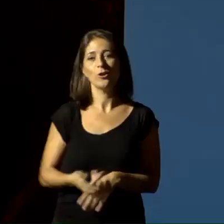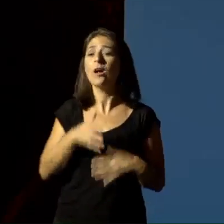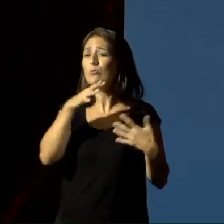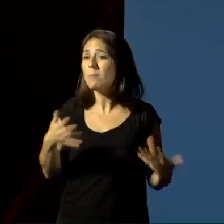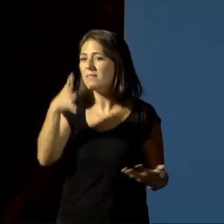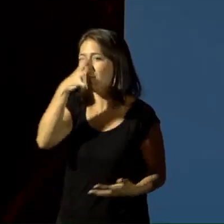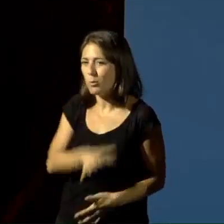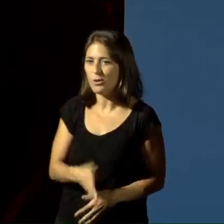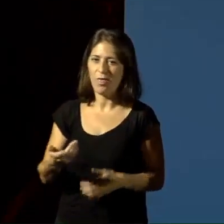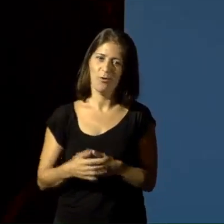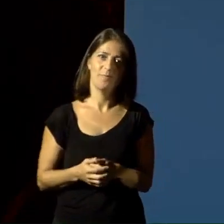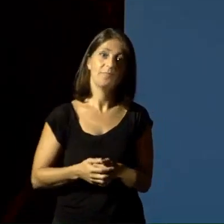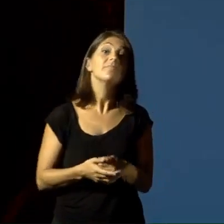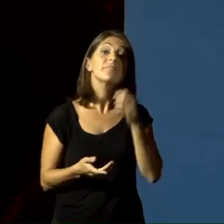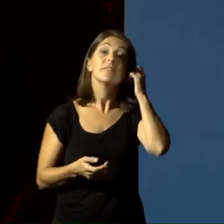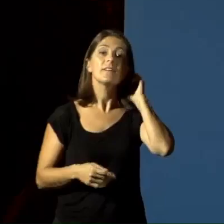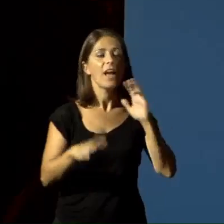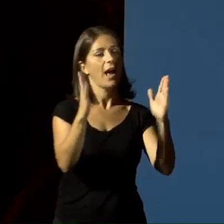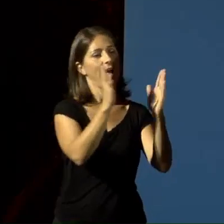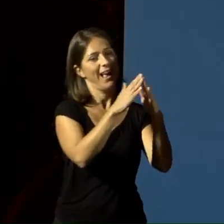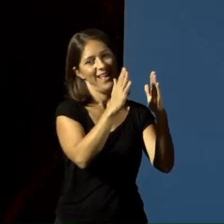procesal. Casa de Nonó.